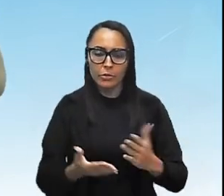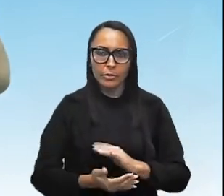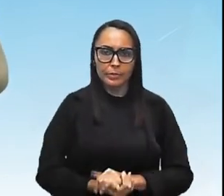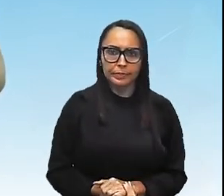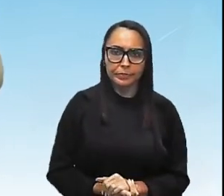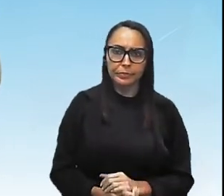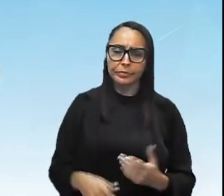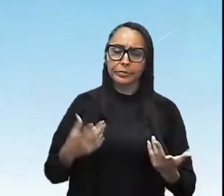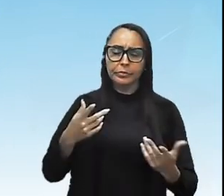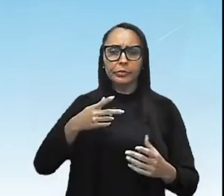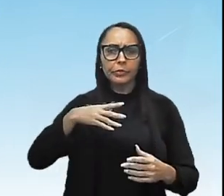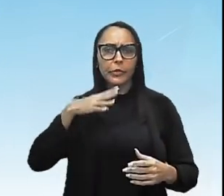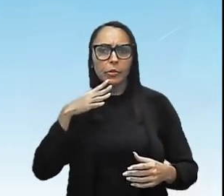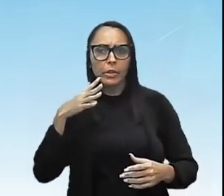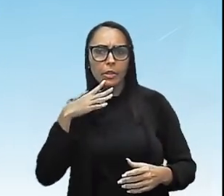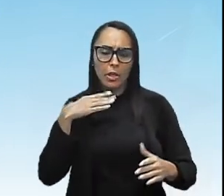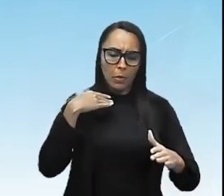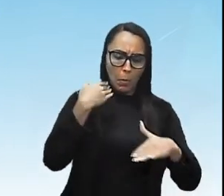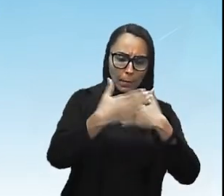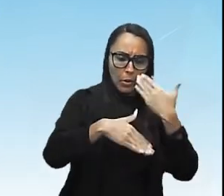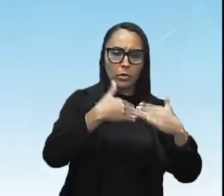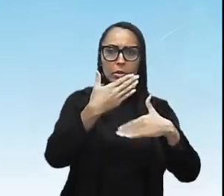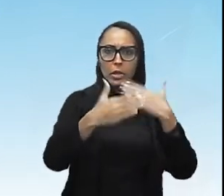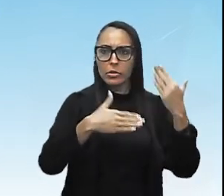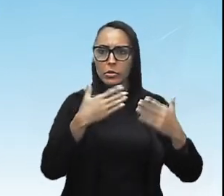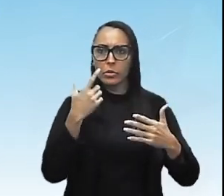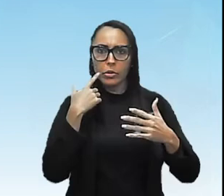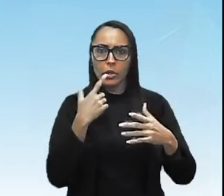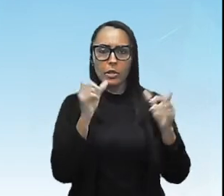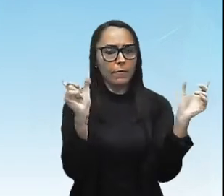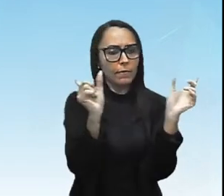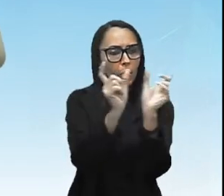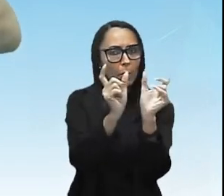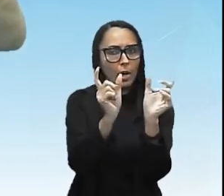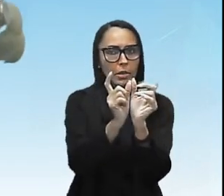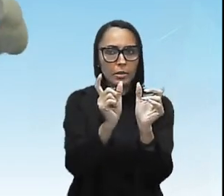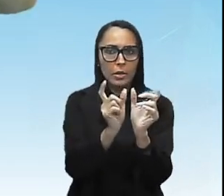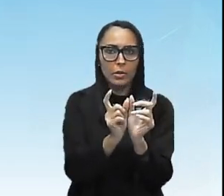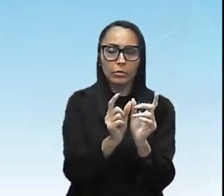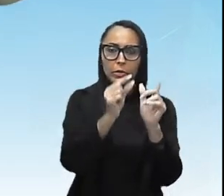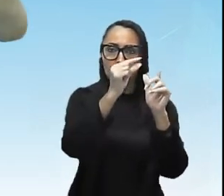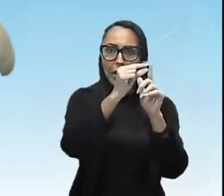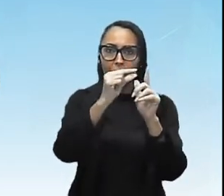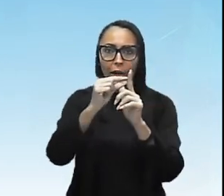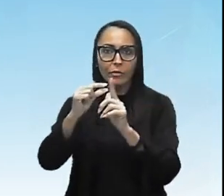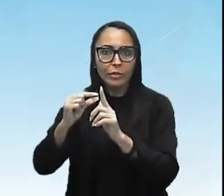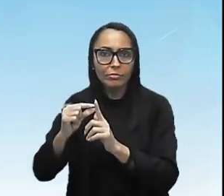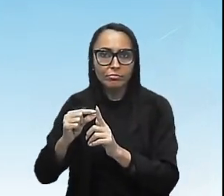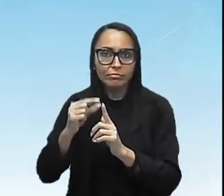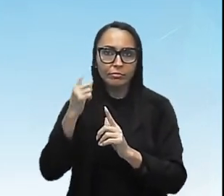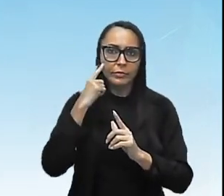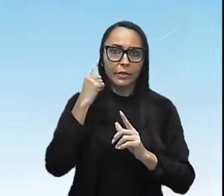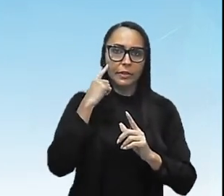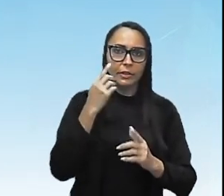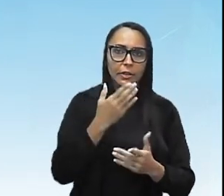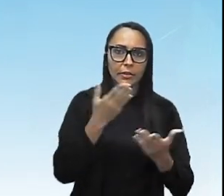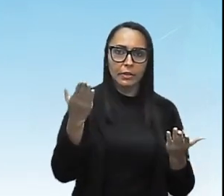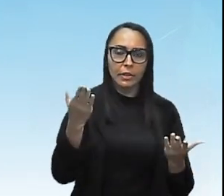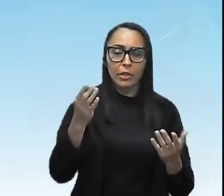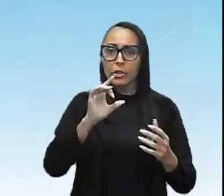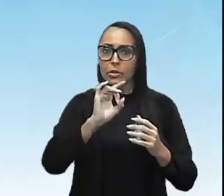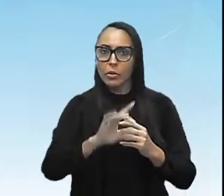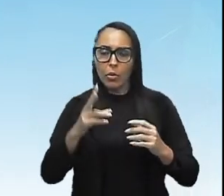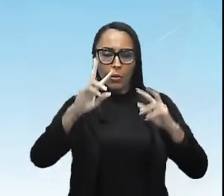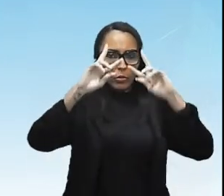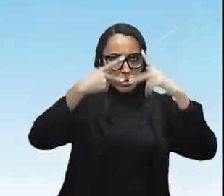mais sobre os processos de formação da palavra. Aliás, dessa dádiva que só o ser humano